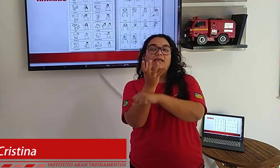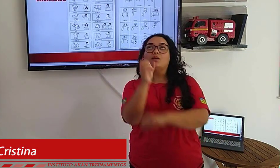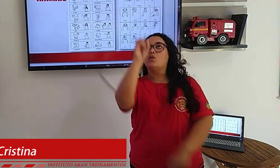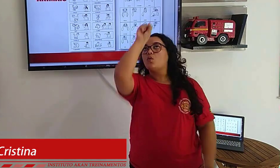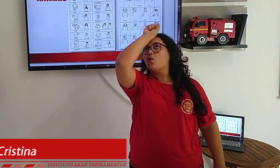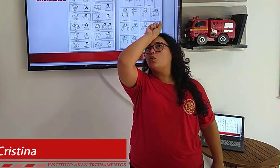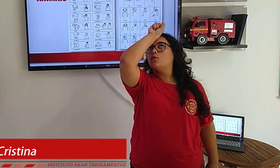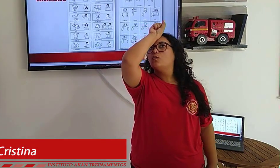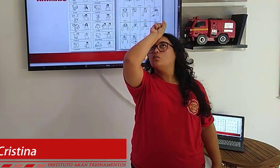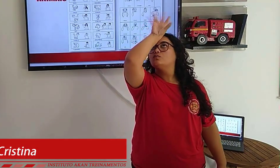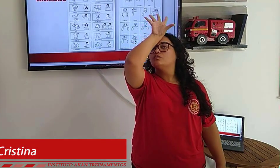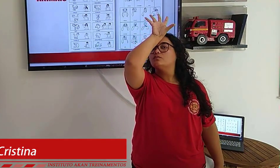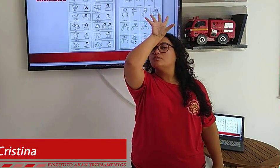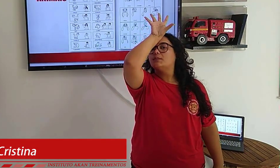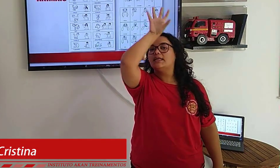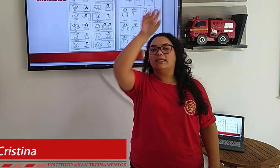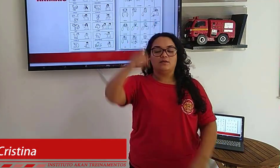Baleia ou baleia.